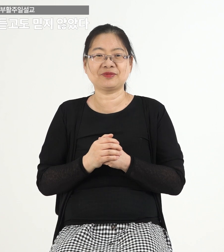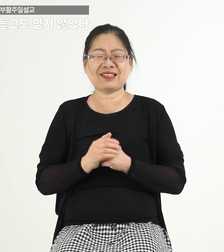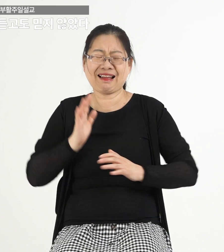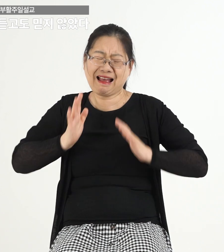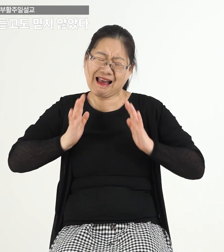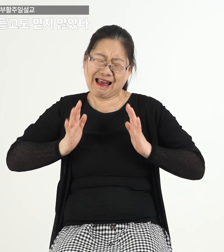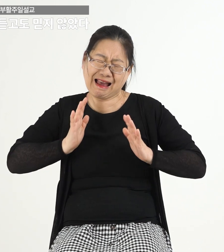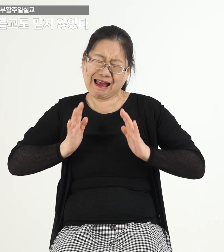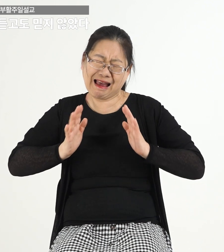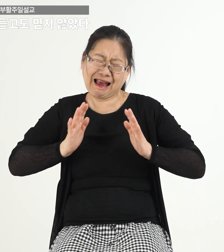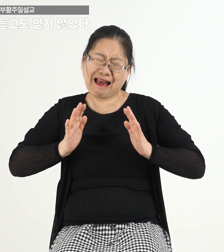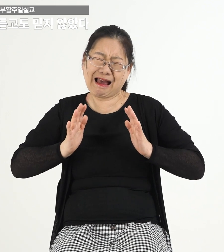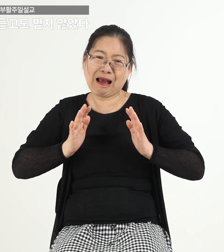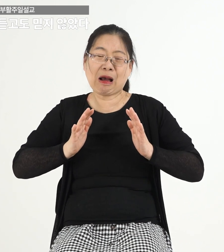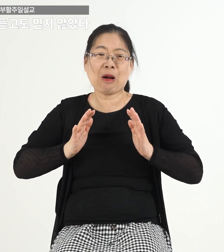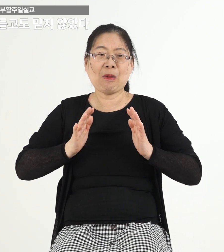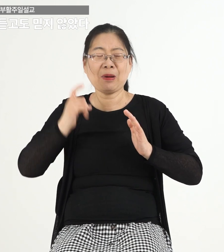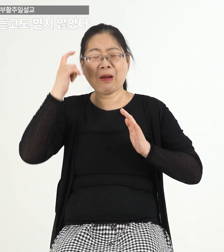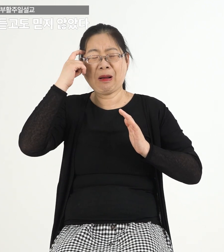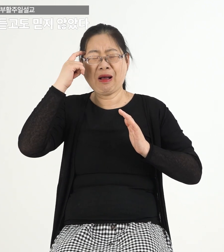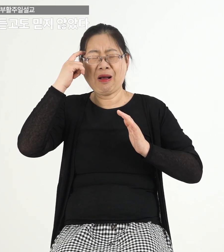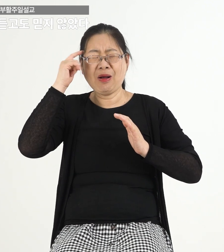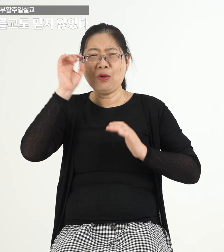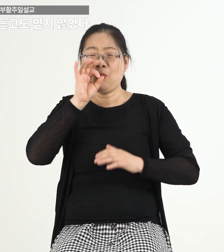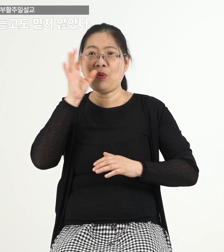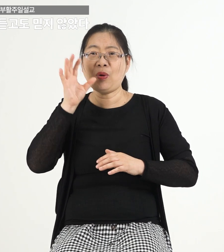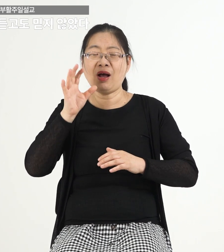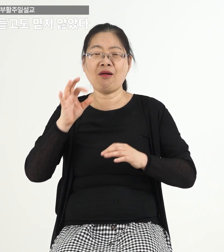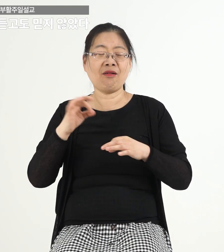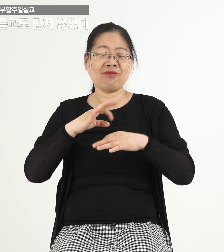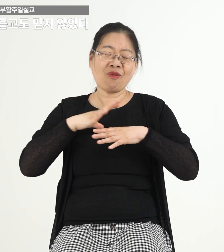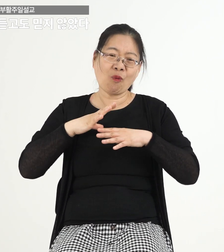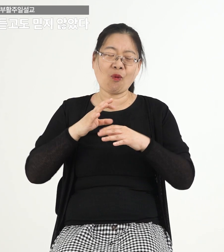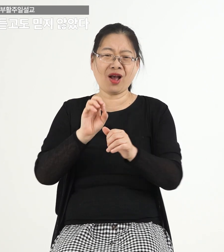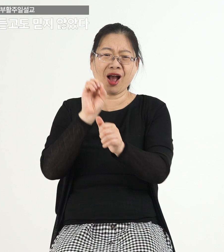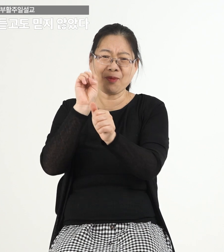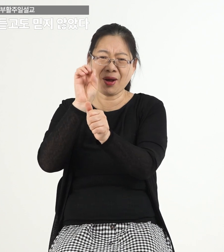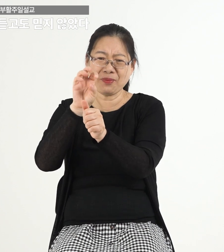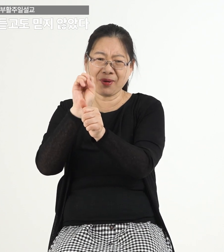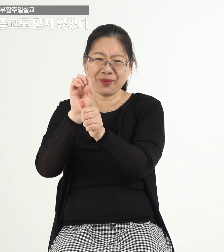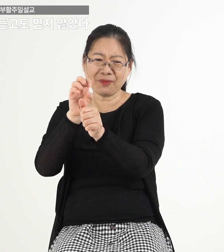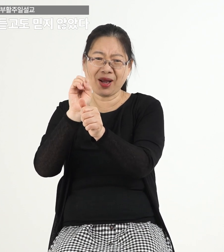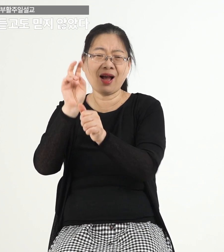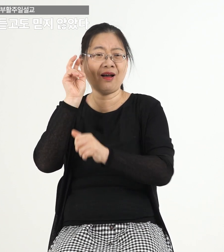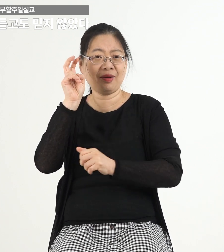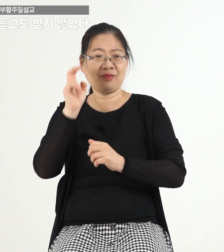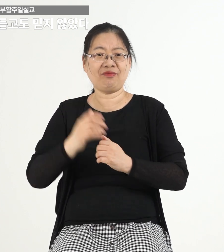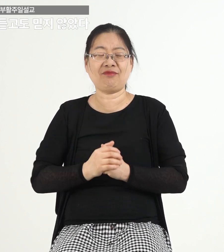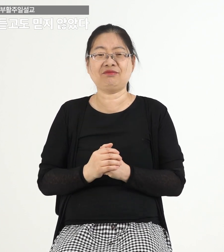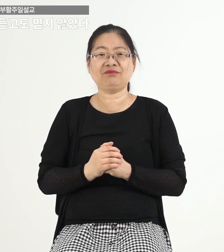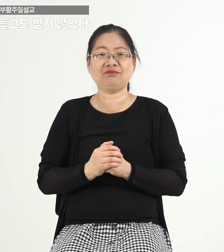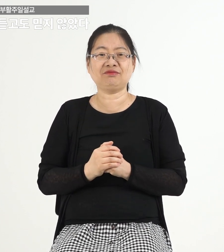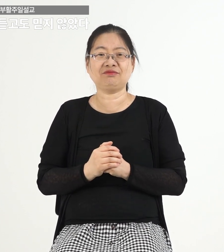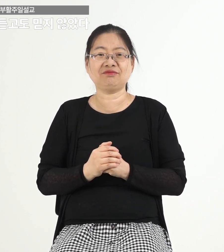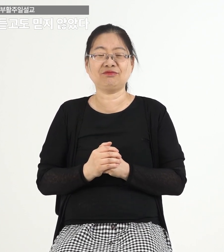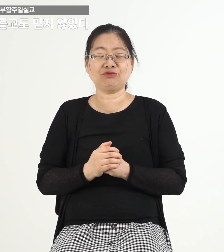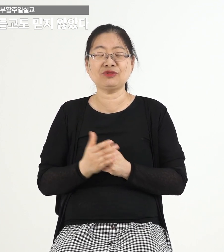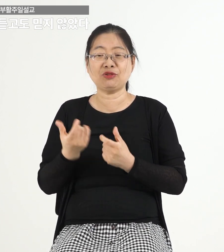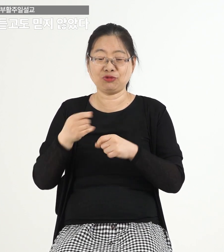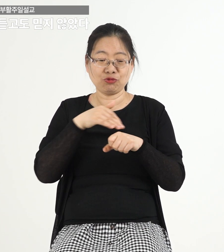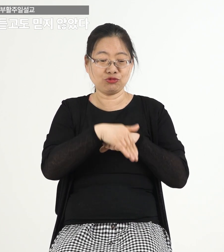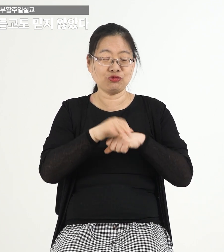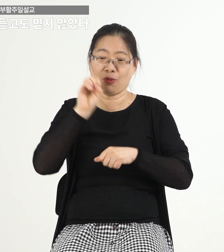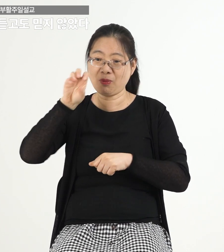허겁지겁 너무 경황도 없고 놀래서 얘기를 했을 겁니다. 놀래서. 근데 그렇게 얘기하는 게 정상